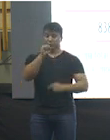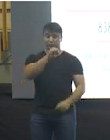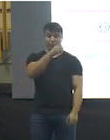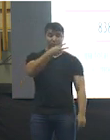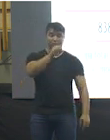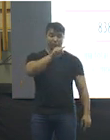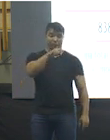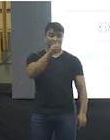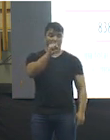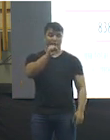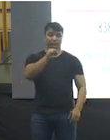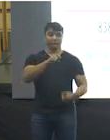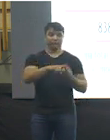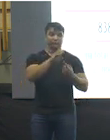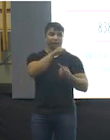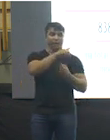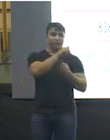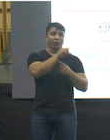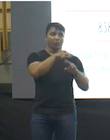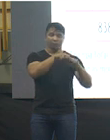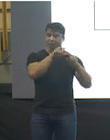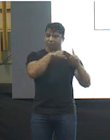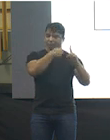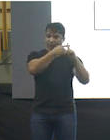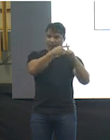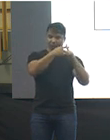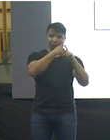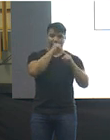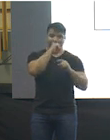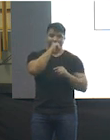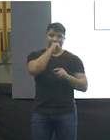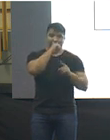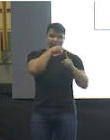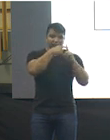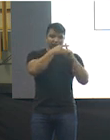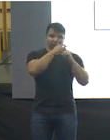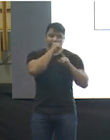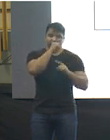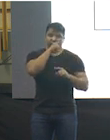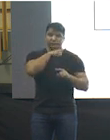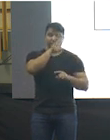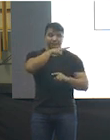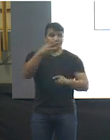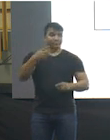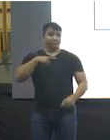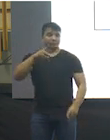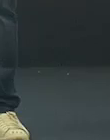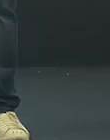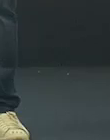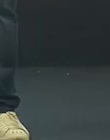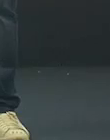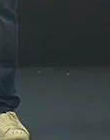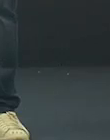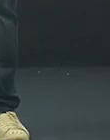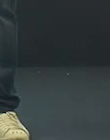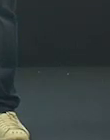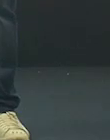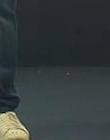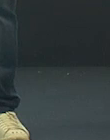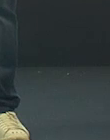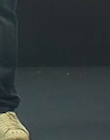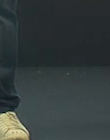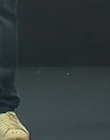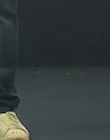838,8. Endo, então vai ter o sinal de mais. Quando você calcula o ΔH, o que eu vou ter? ΔH é igual menos